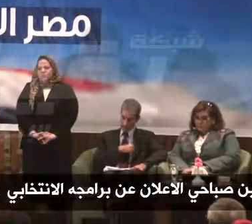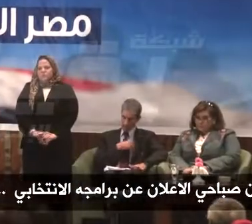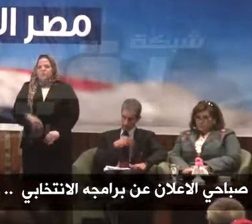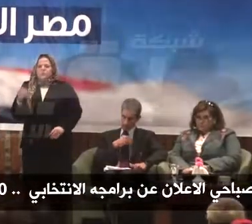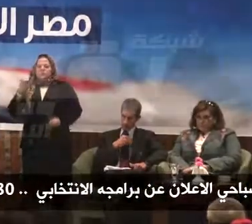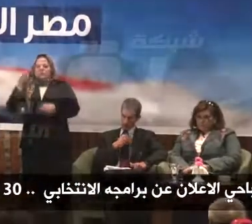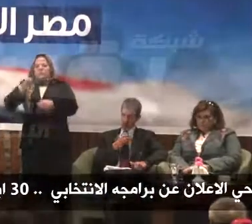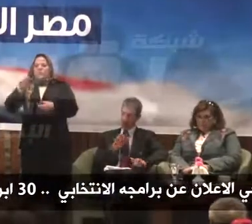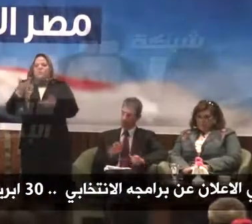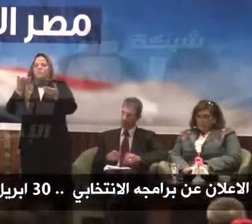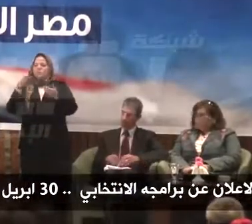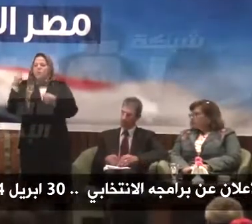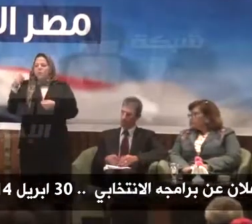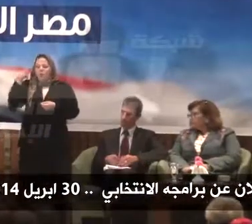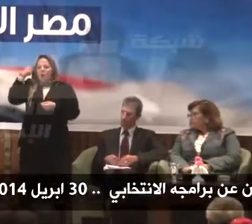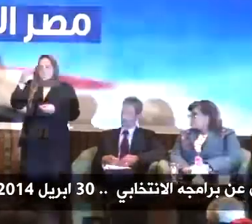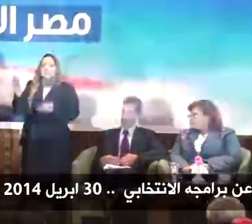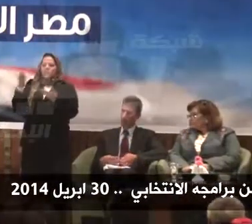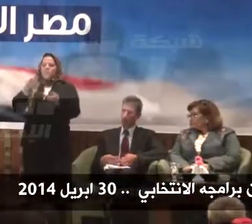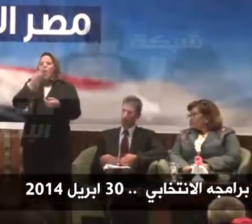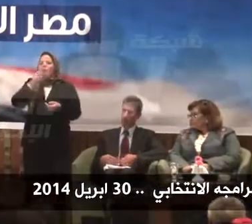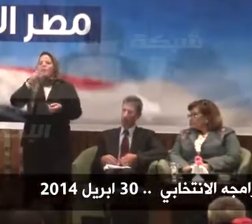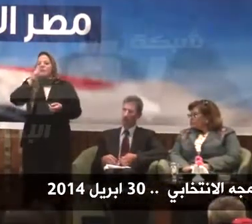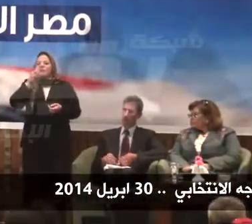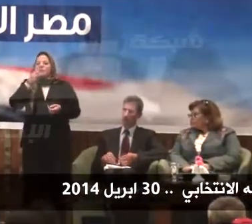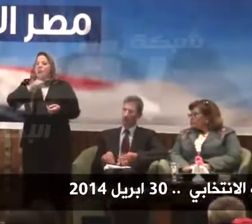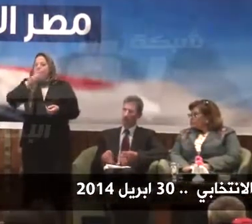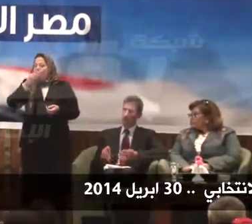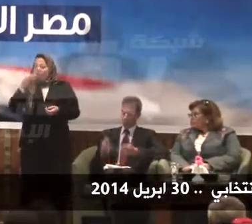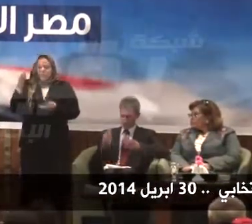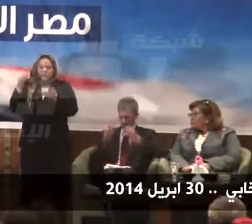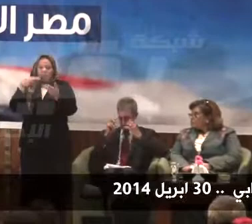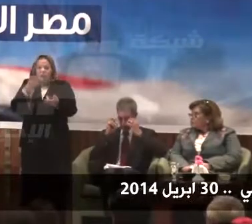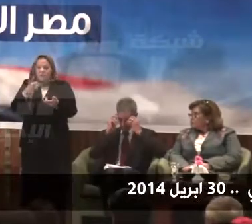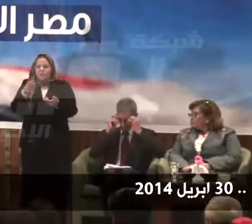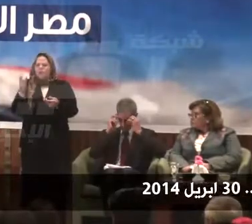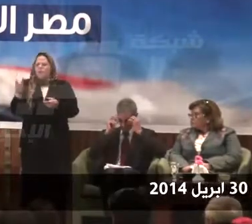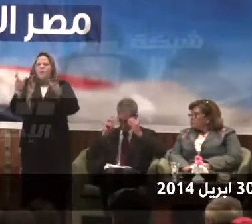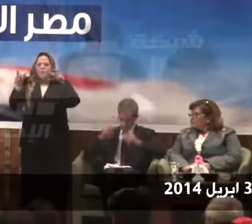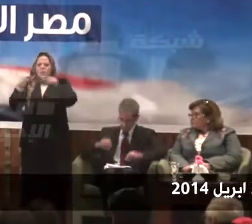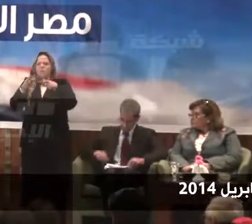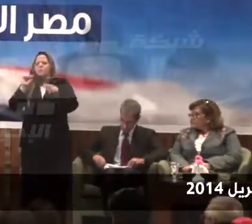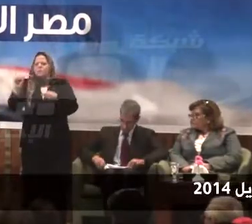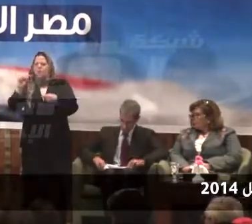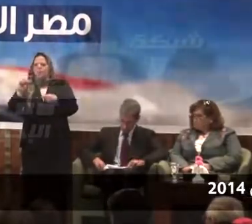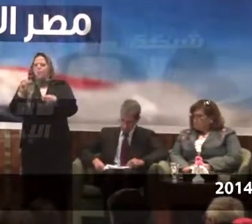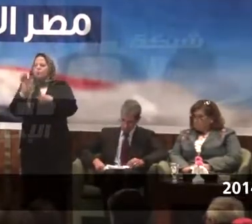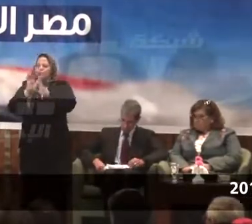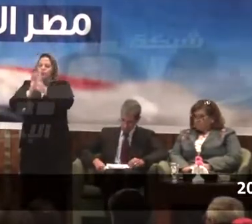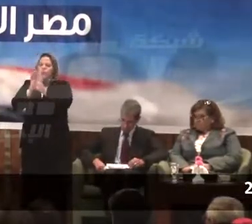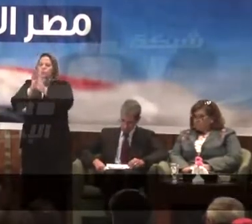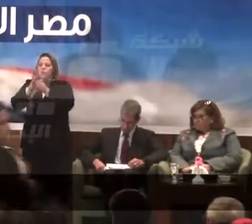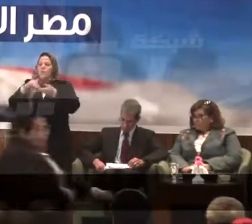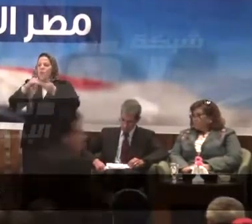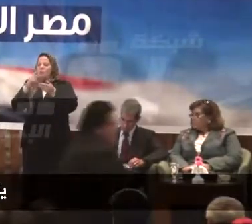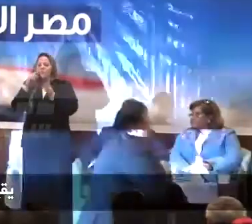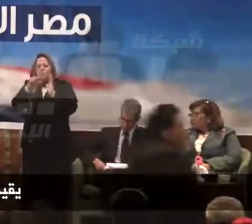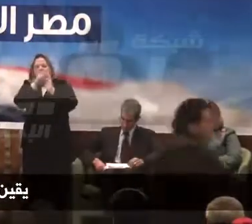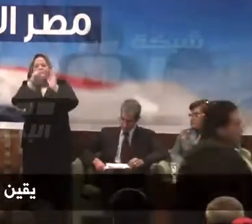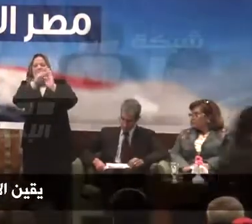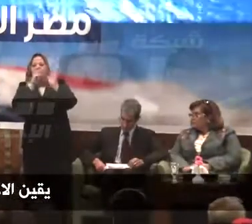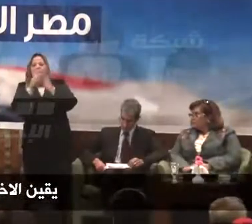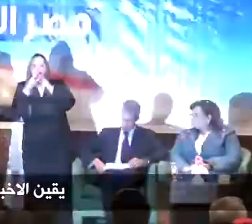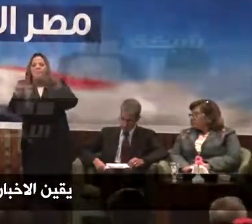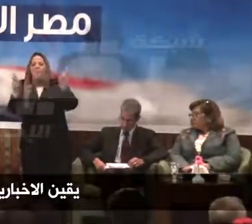أصر المرشح الرئاسي السيد حمدين صباحي وفريق الحملة على أن يؤكدوا أن هذا